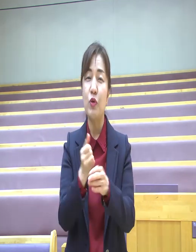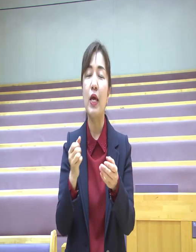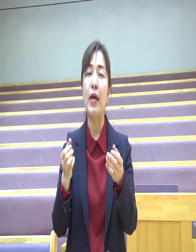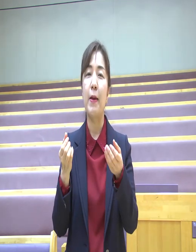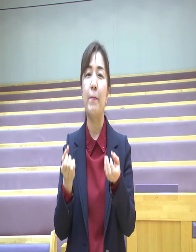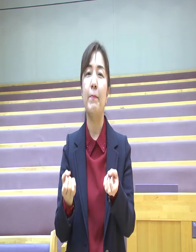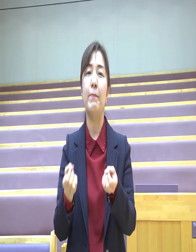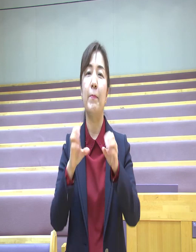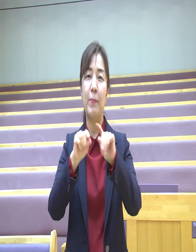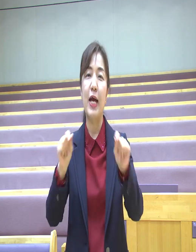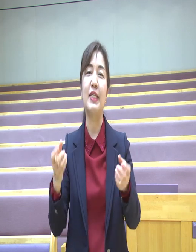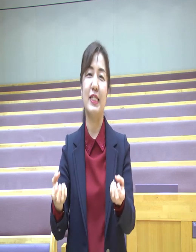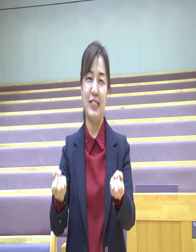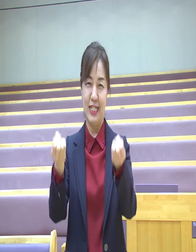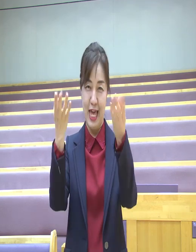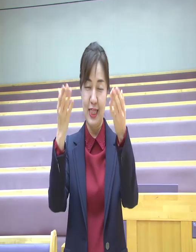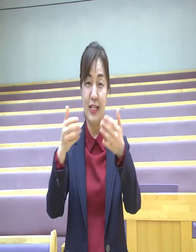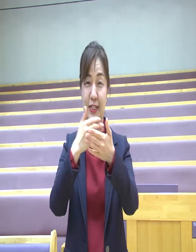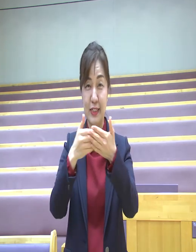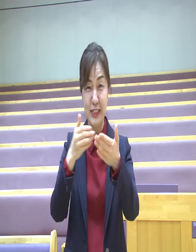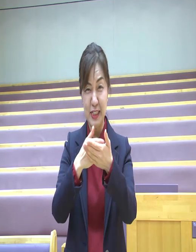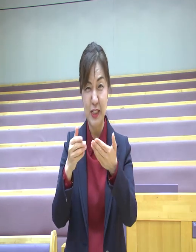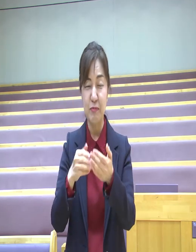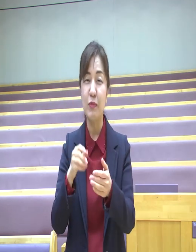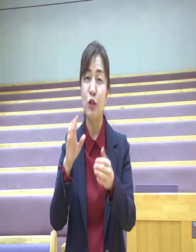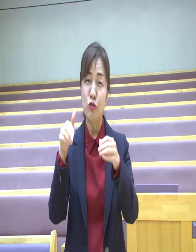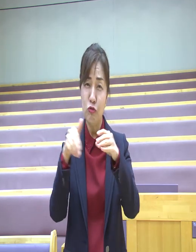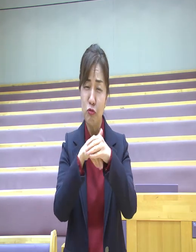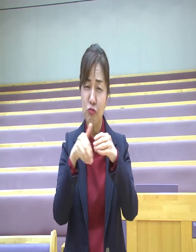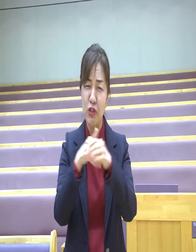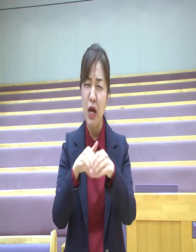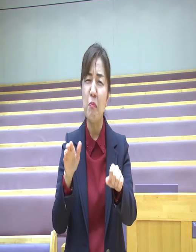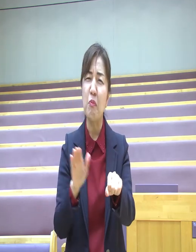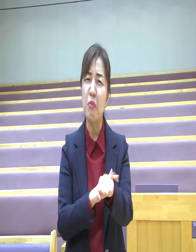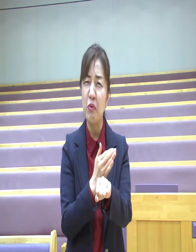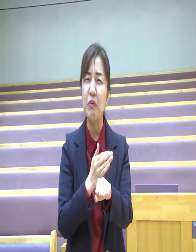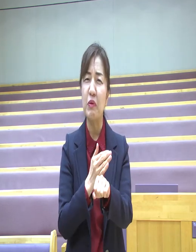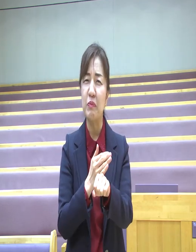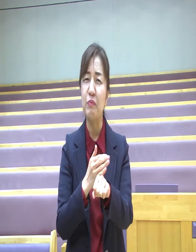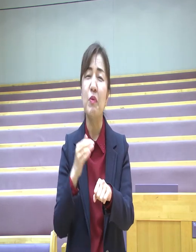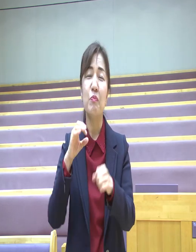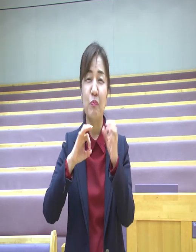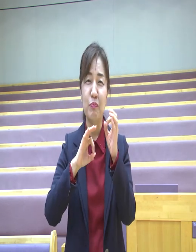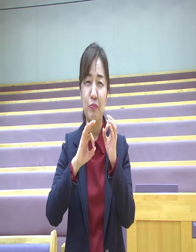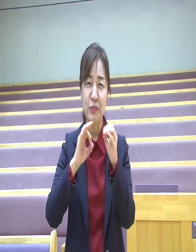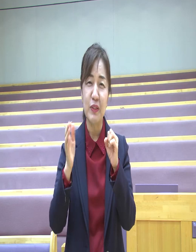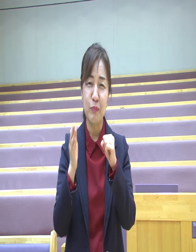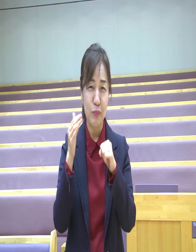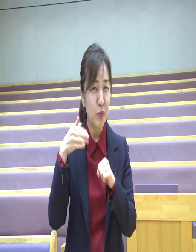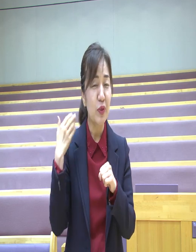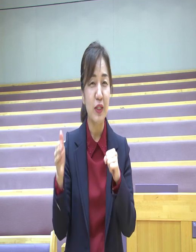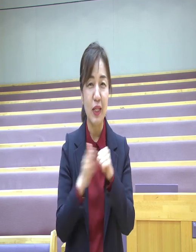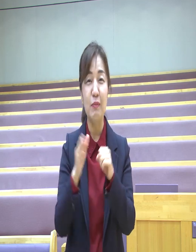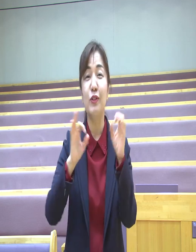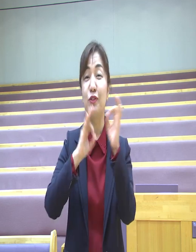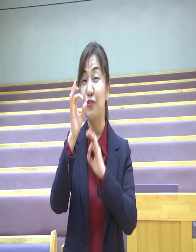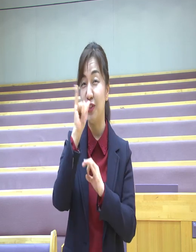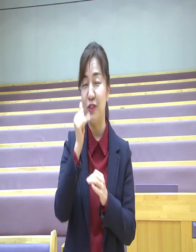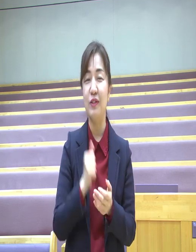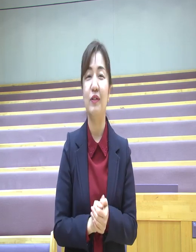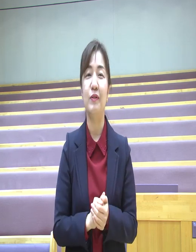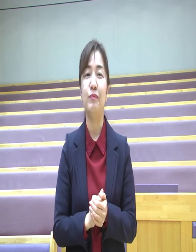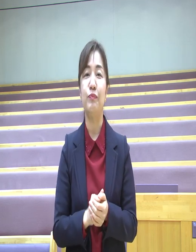식사 문화를 모르는 데 빚어진 오류라고 할 수 있습니다. 어쨌든 유월절 식사는 저렇게